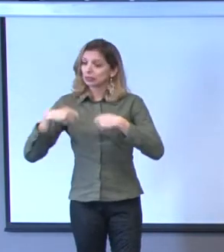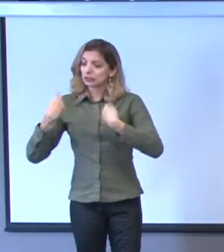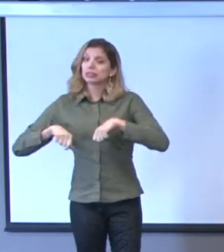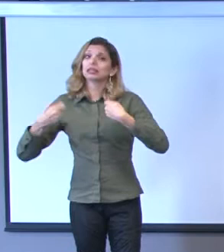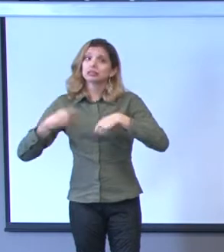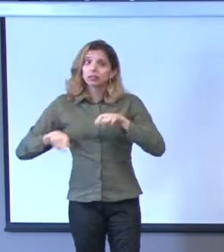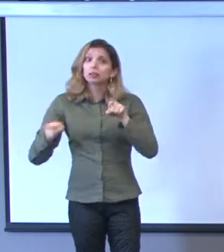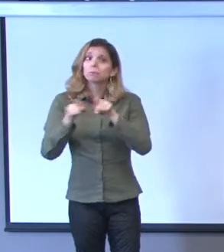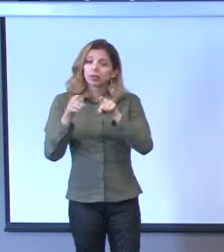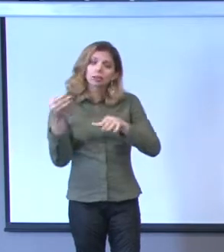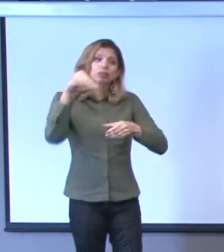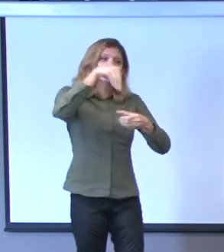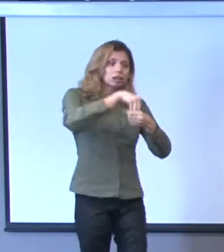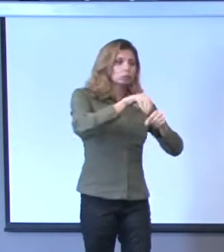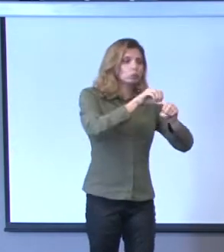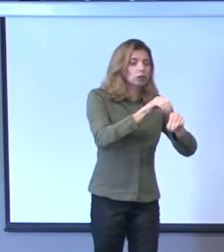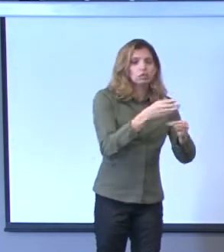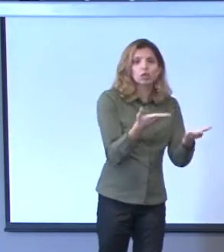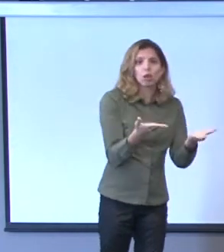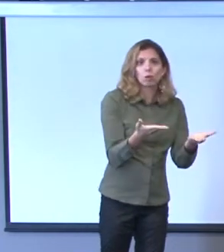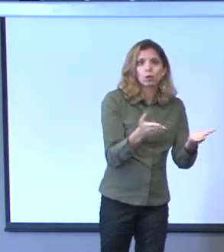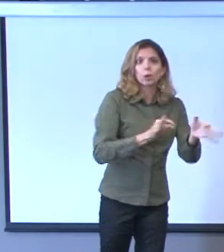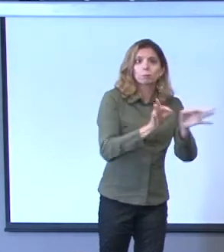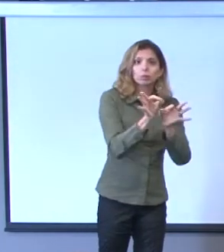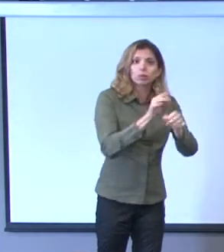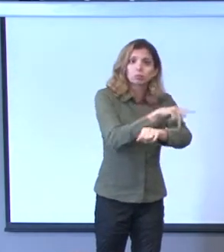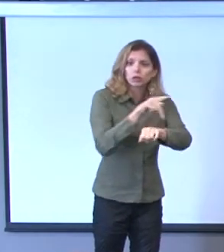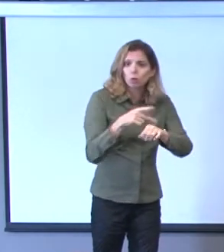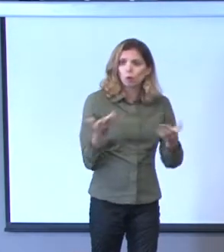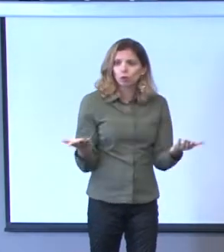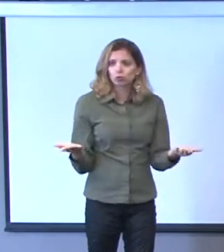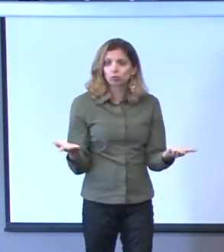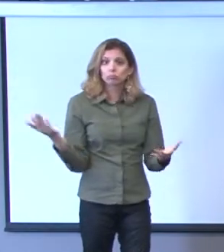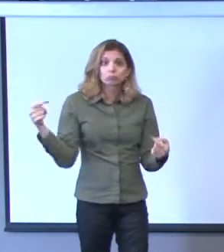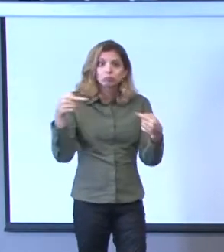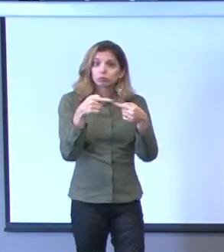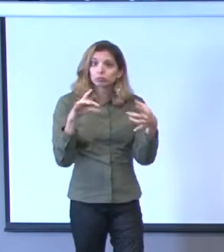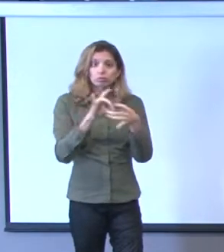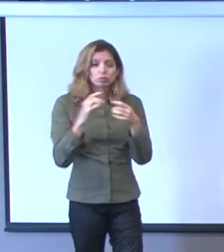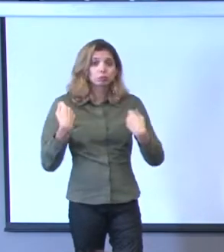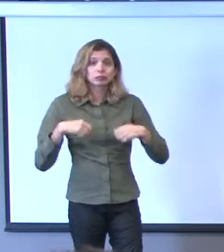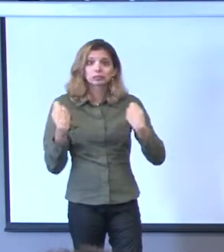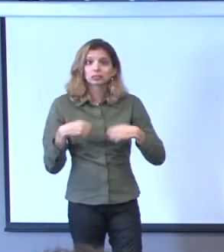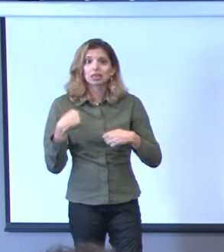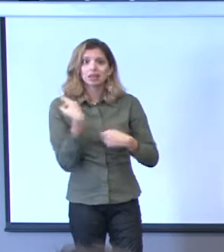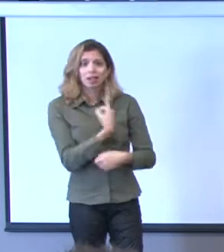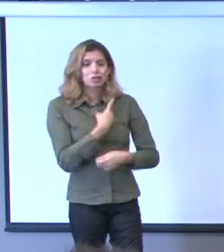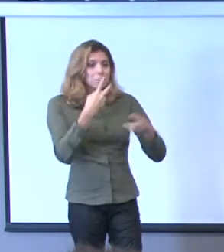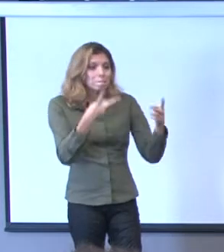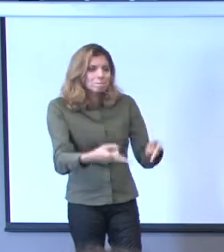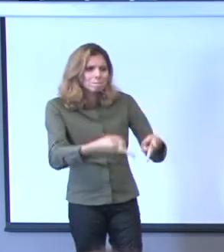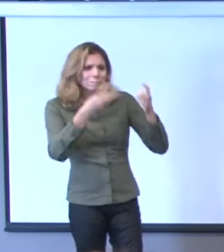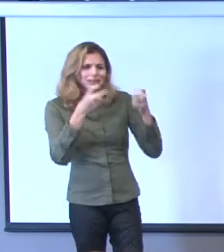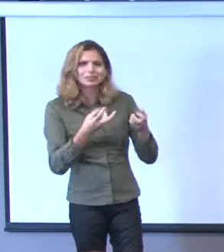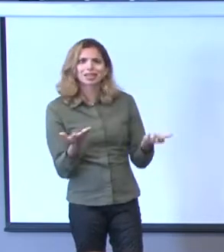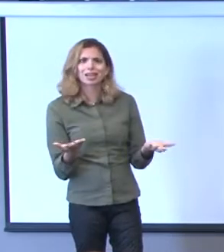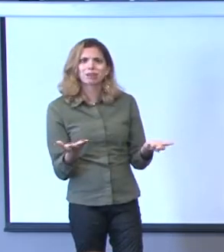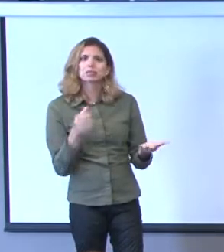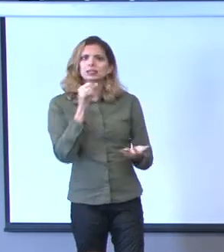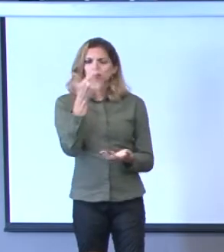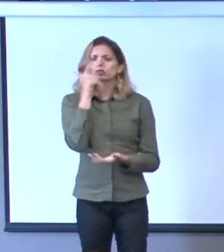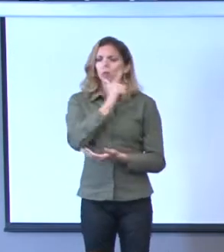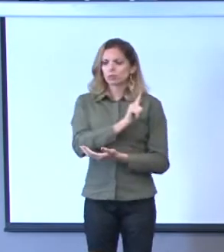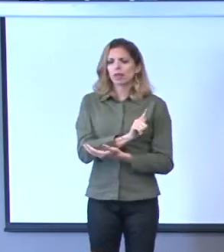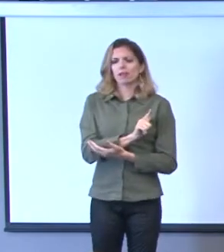inserido na própria educação, né, no plano pedagógico, aonde a gente percebe de que, se você consegue